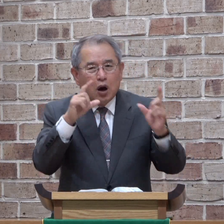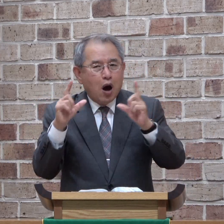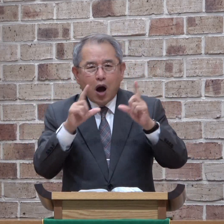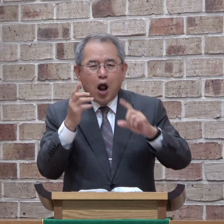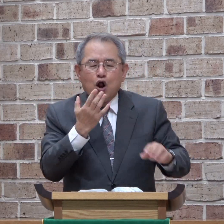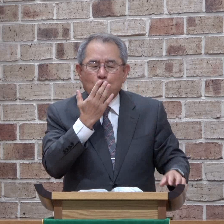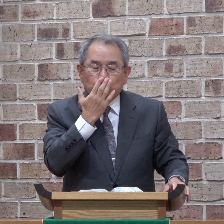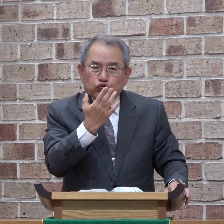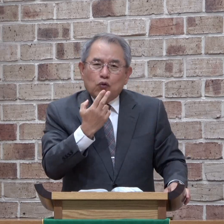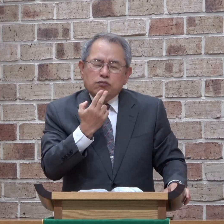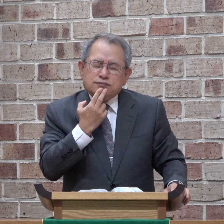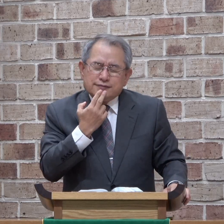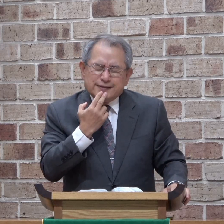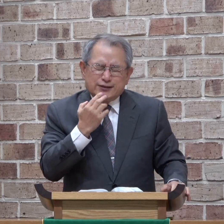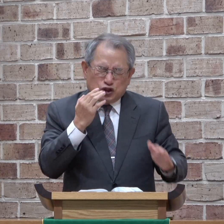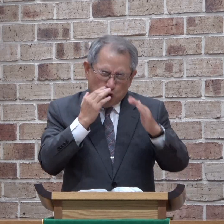수가 없다.